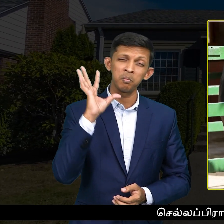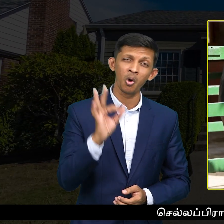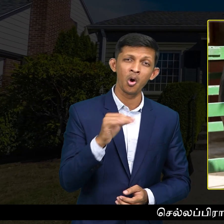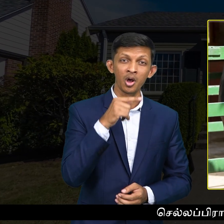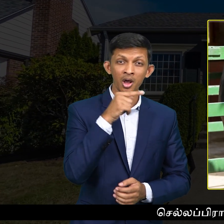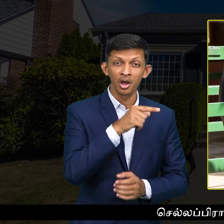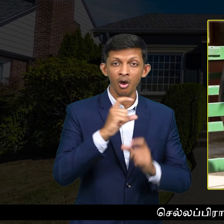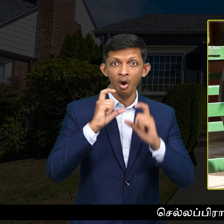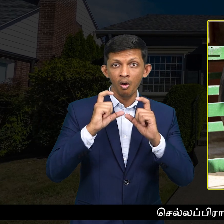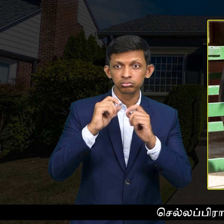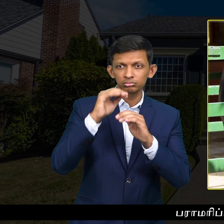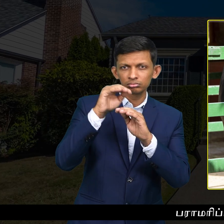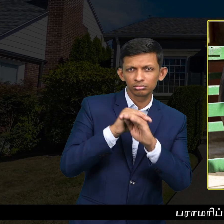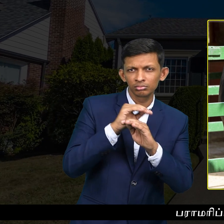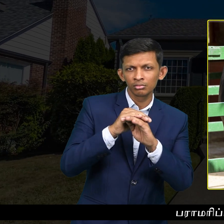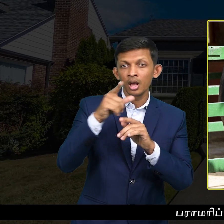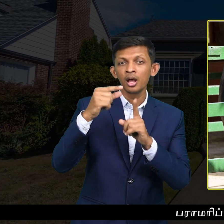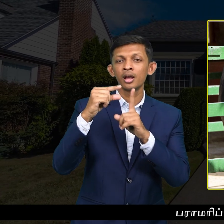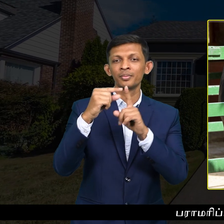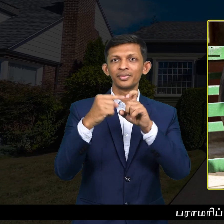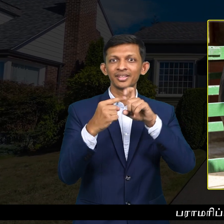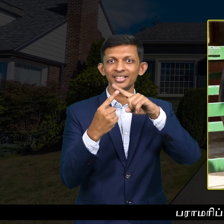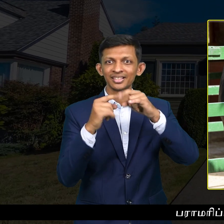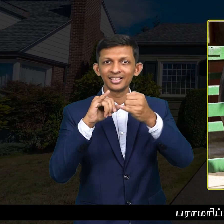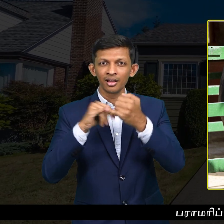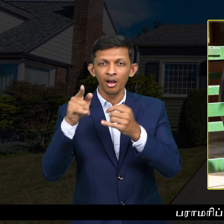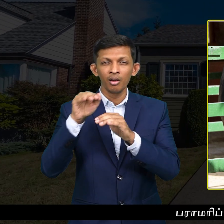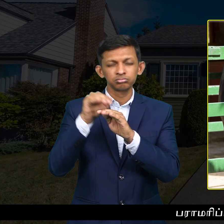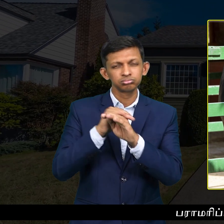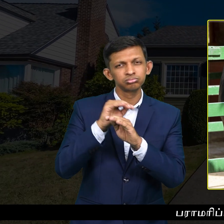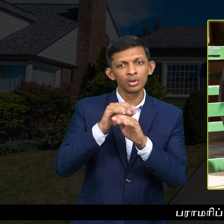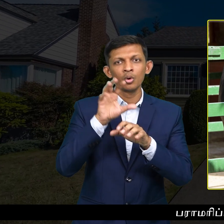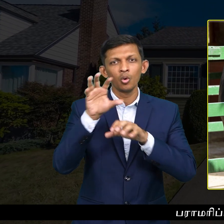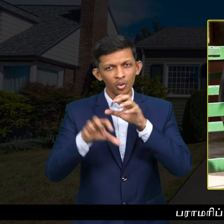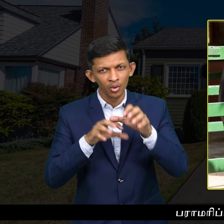செல்ல பிராணிகளை சரியாக பராமரிப்பது முக்கியம்.